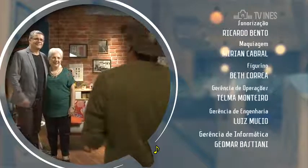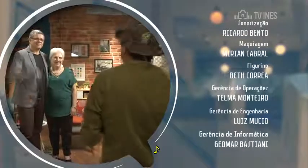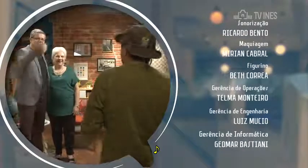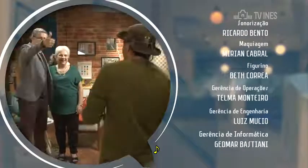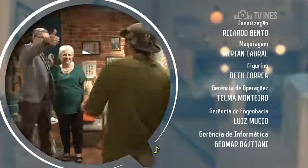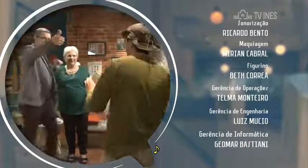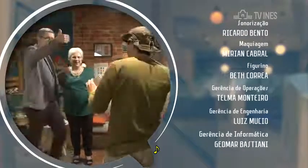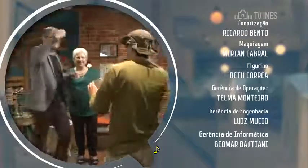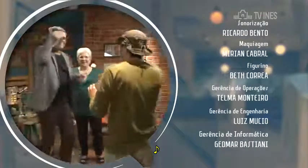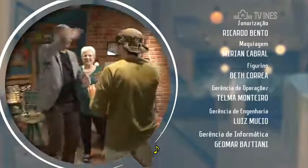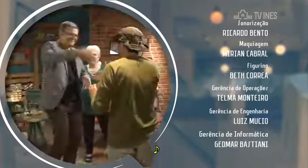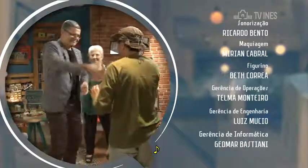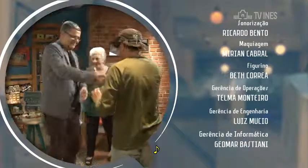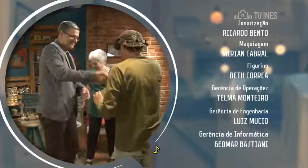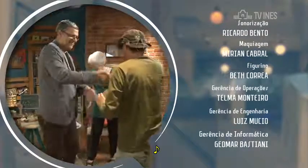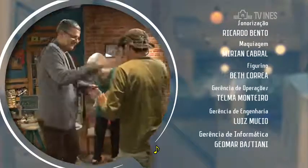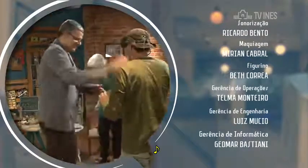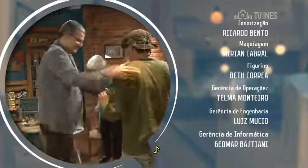Tchau